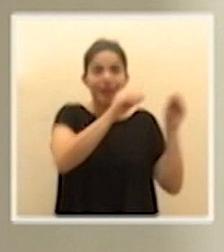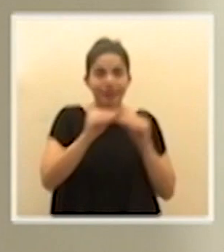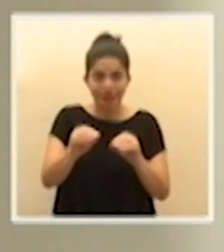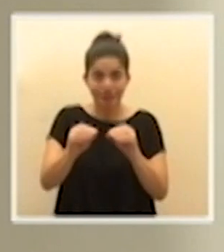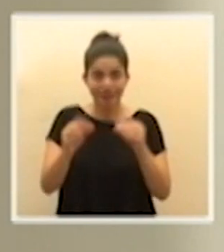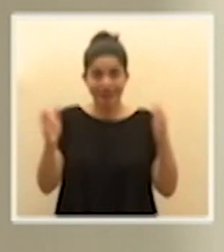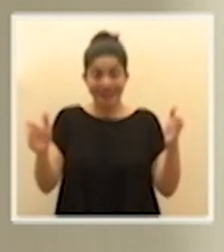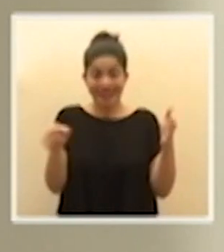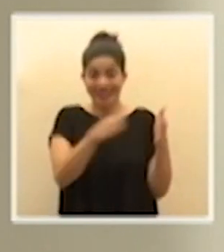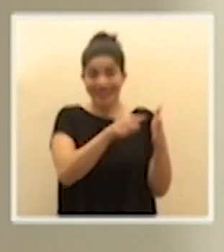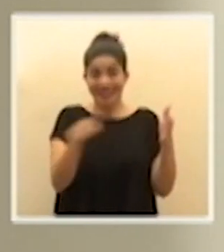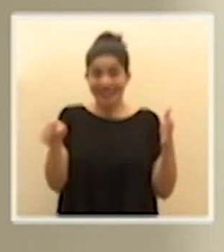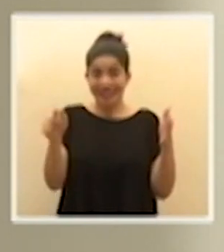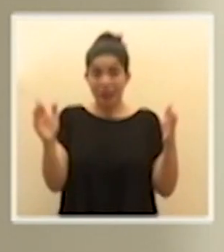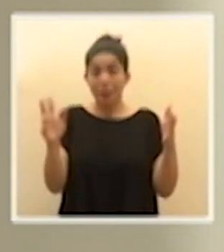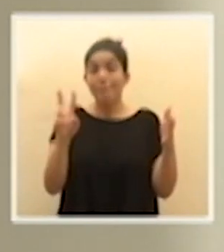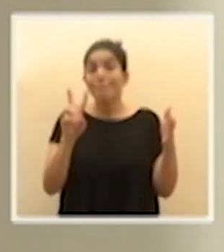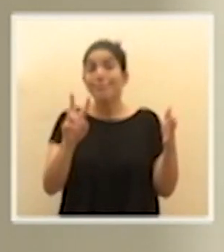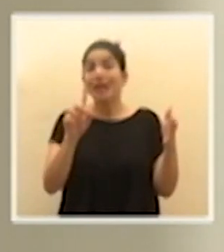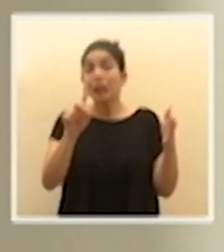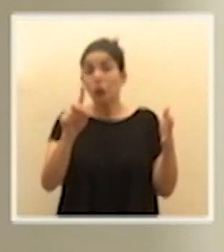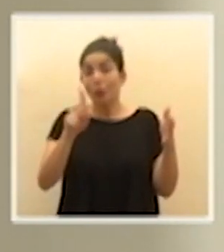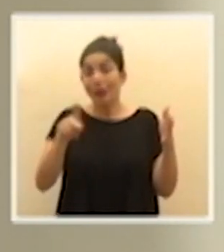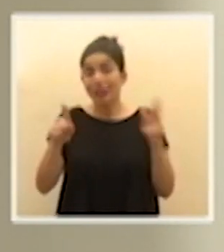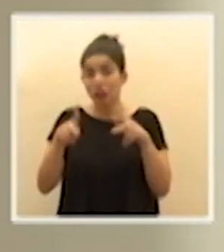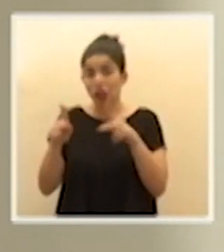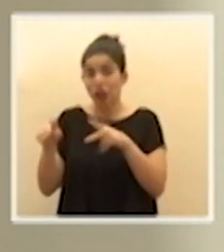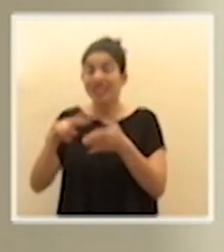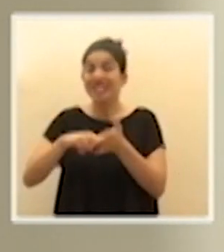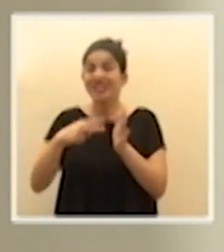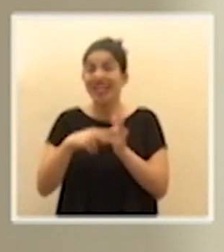hospitalaria, 21 de ellos, o sea, el